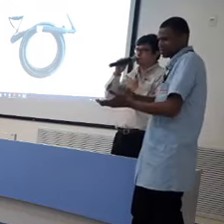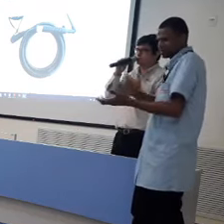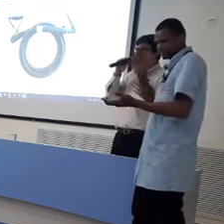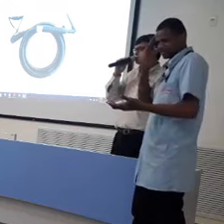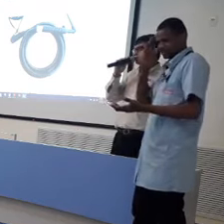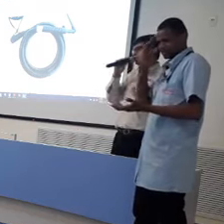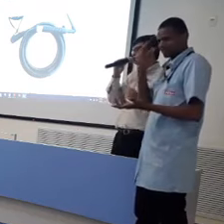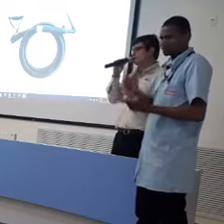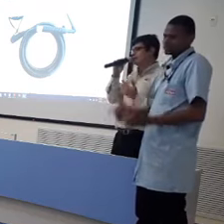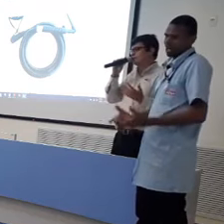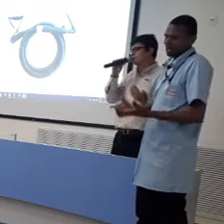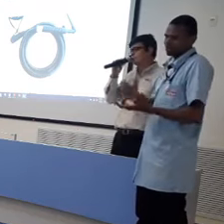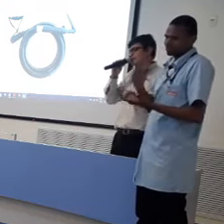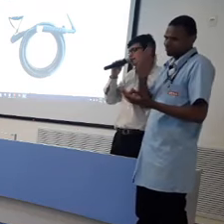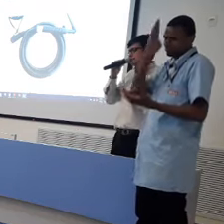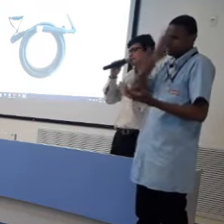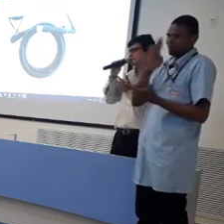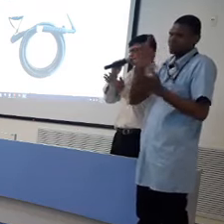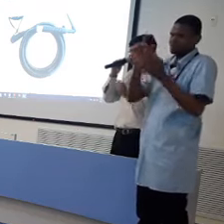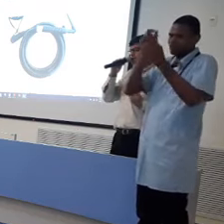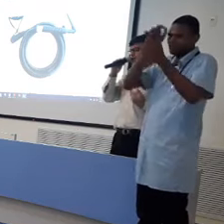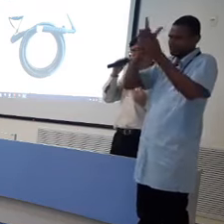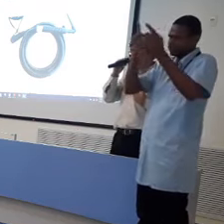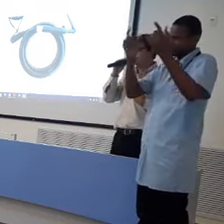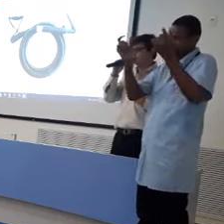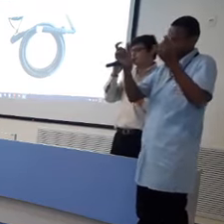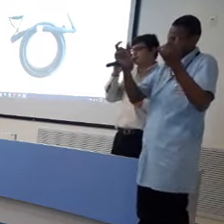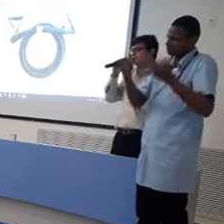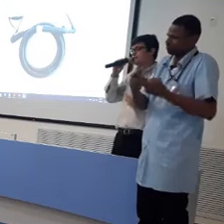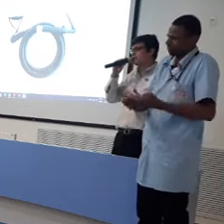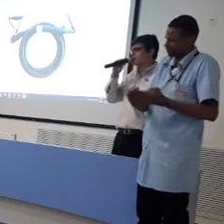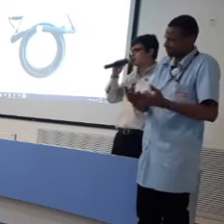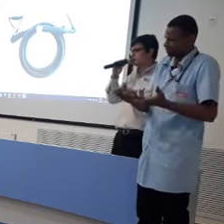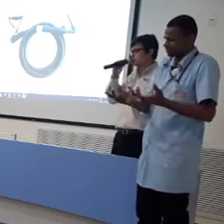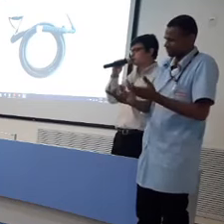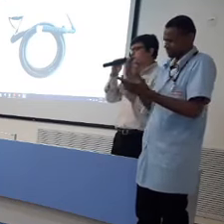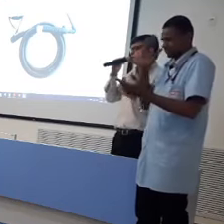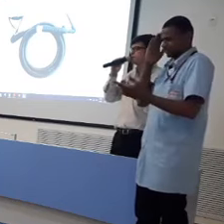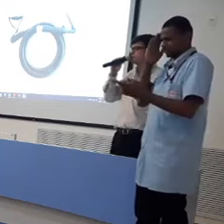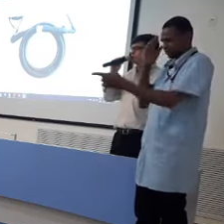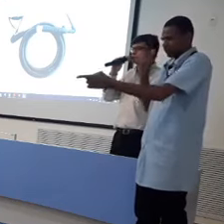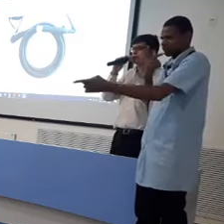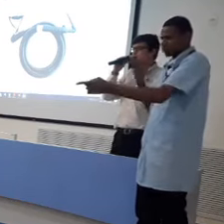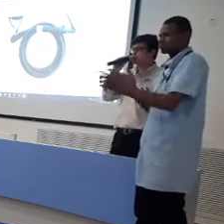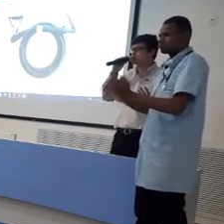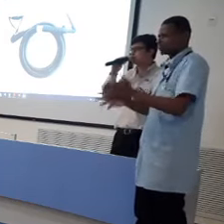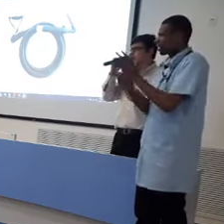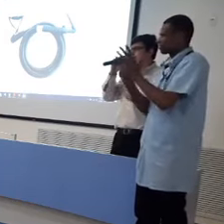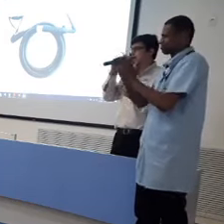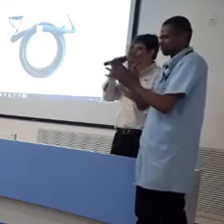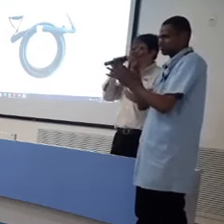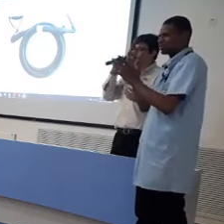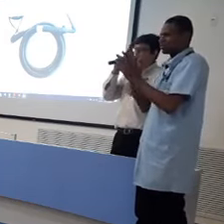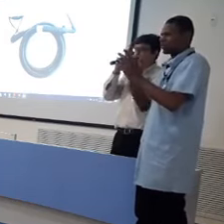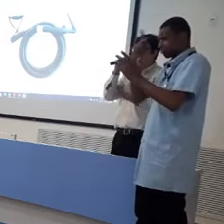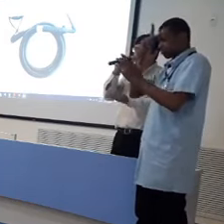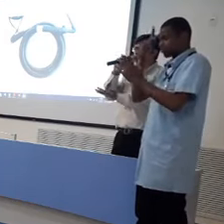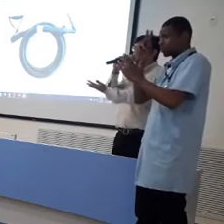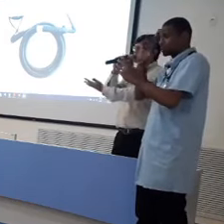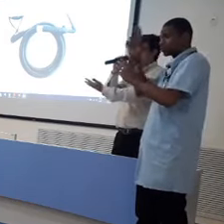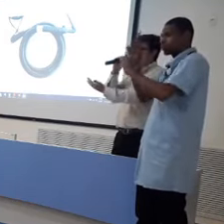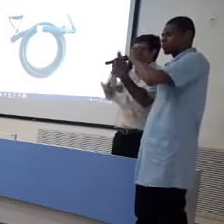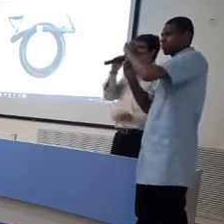até chato falar isso, não gosto de falar muito, mas essa é uma pergunta dele. E já teve muitos casos de empresário, o cara